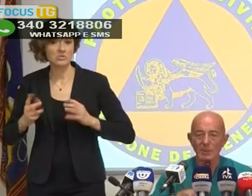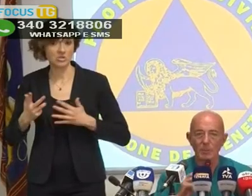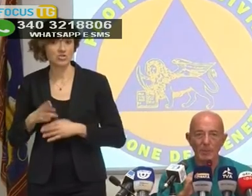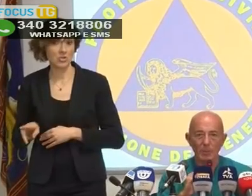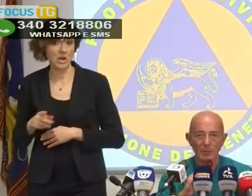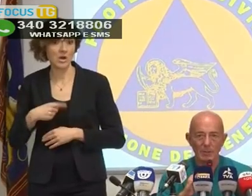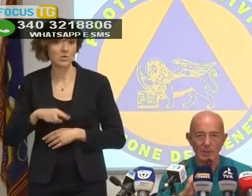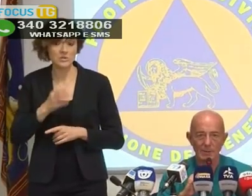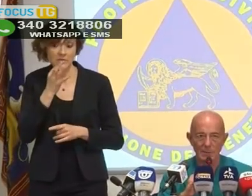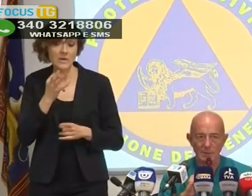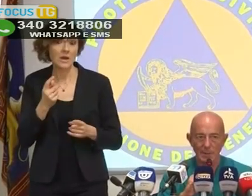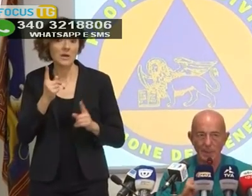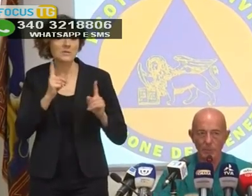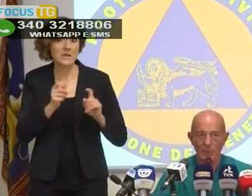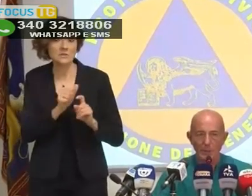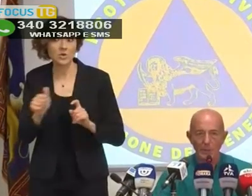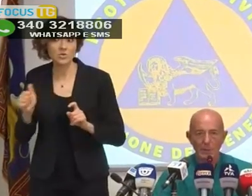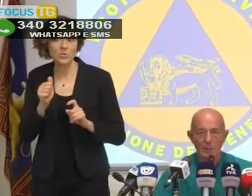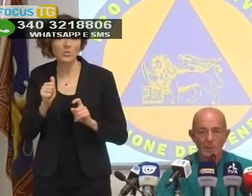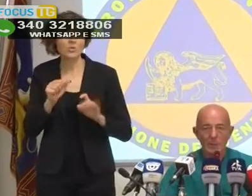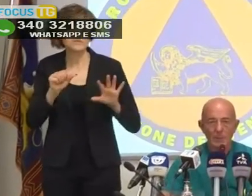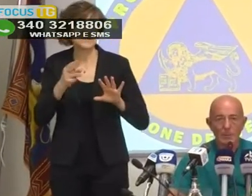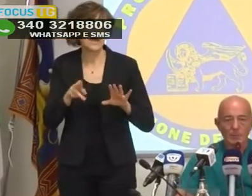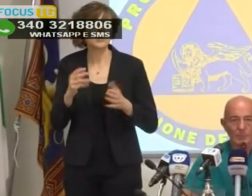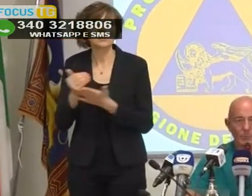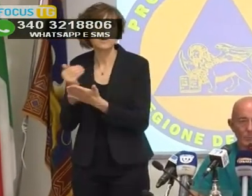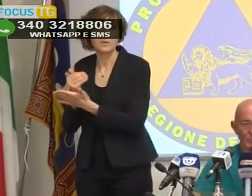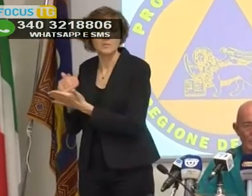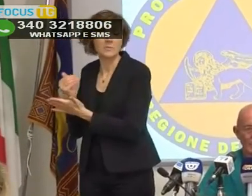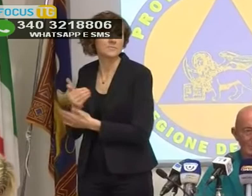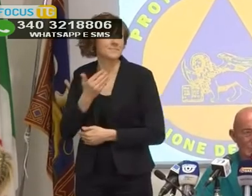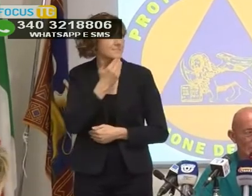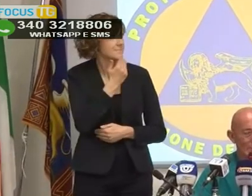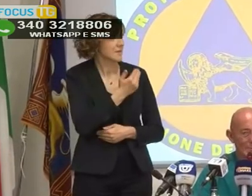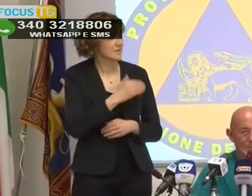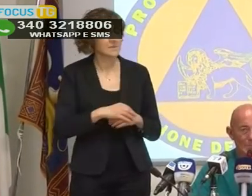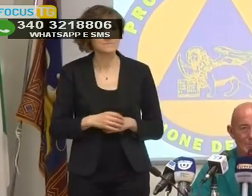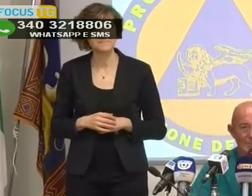noi risparmiamo ogni test 6 euro. Grazie, arrivederci.